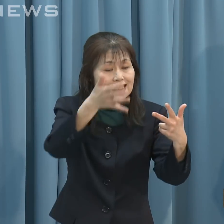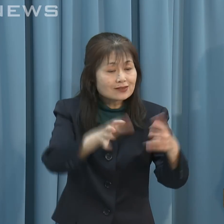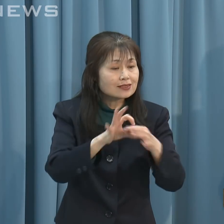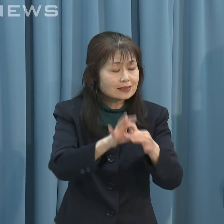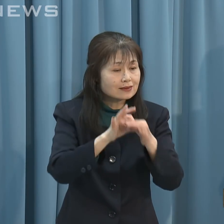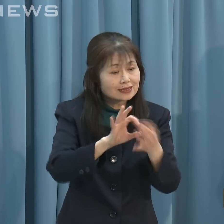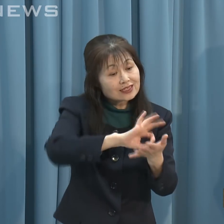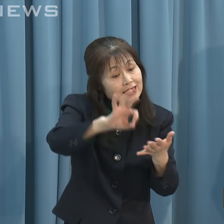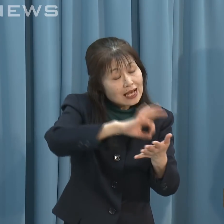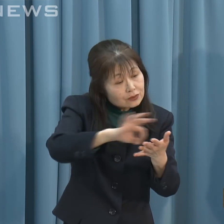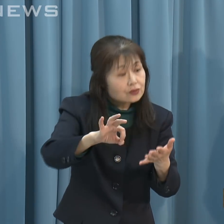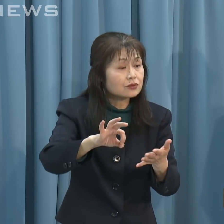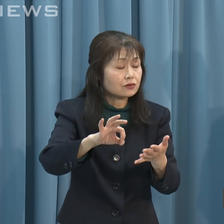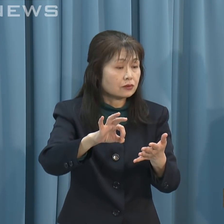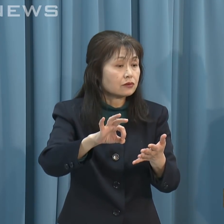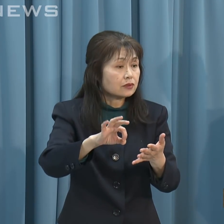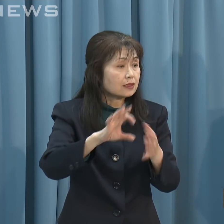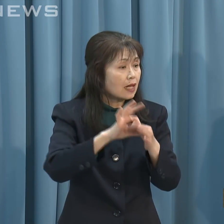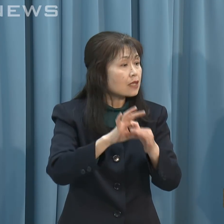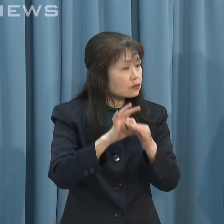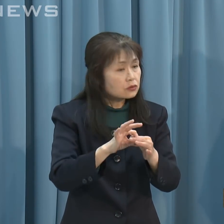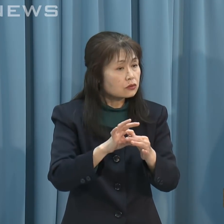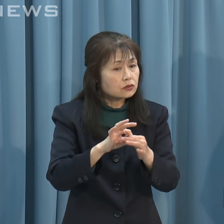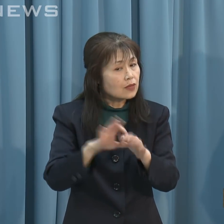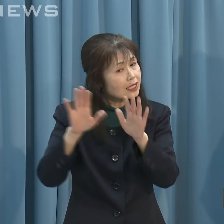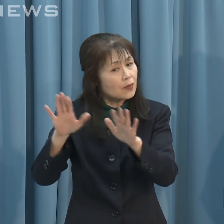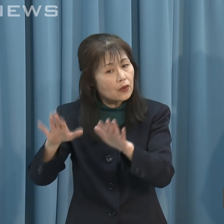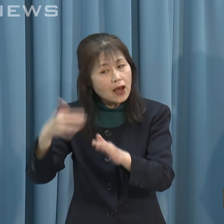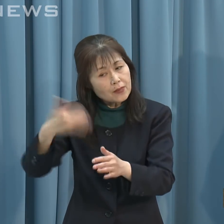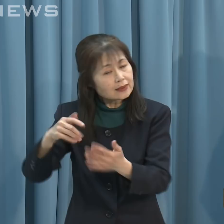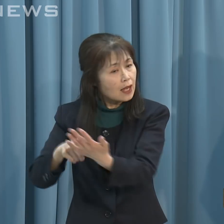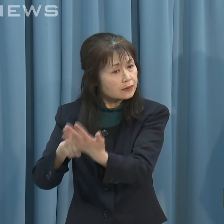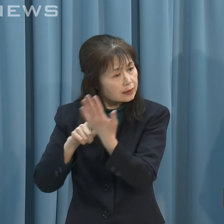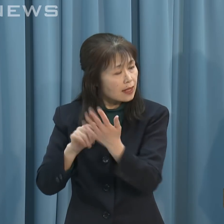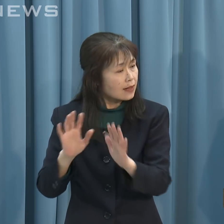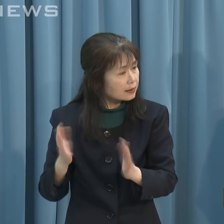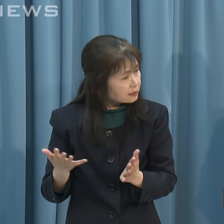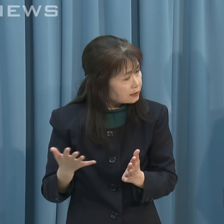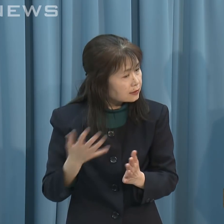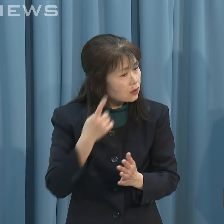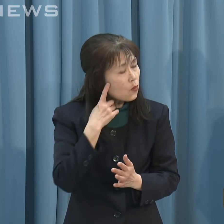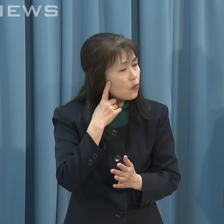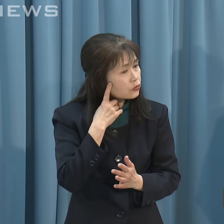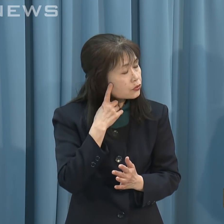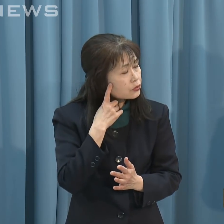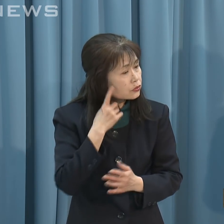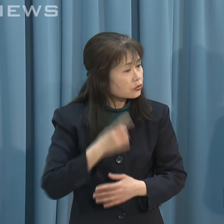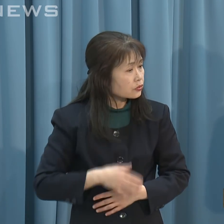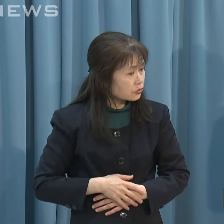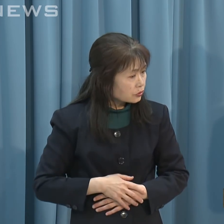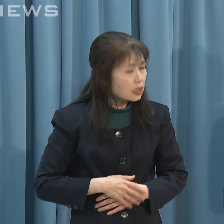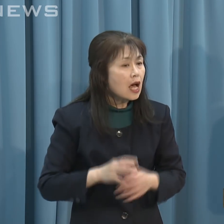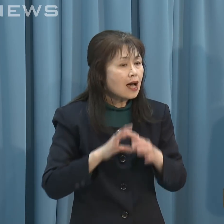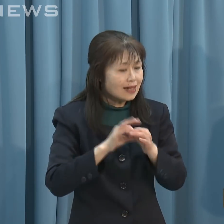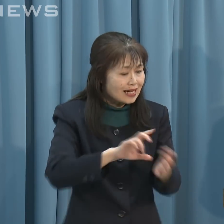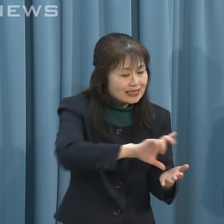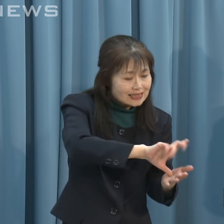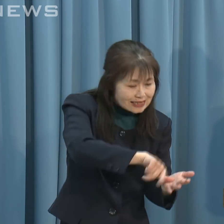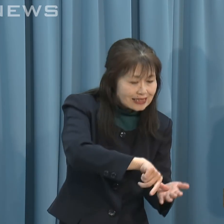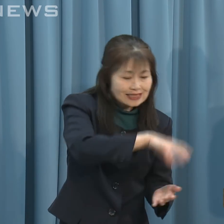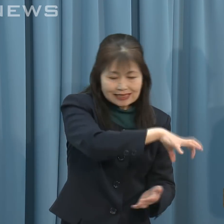使用に関連するやつというのはあんまり出てないんじゃないかと思いますが、ですからそういう意味では地域ご